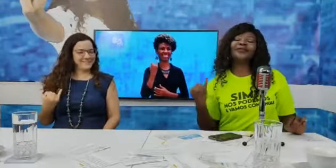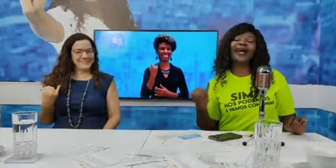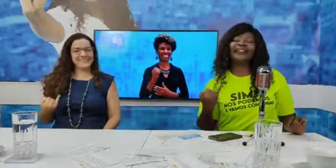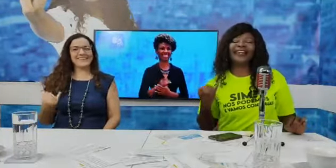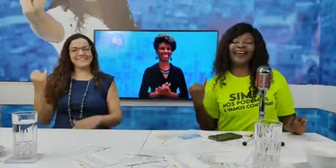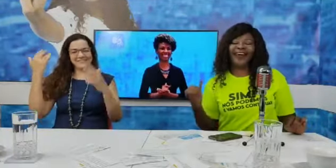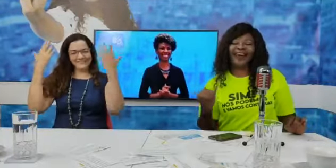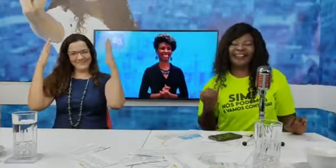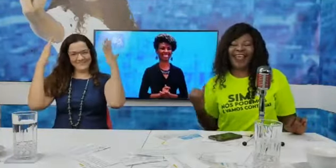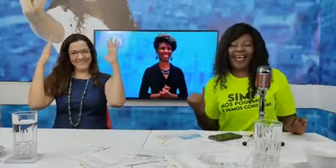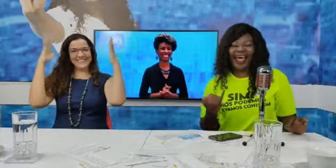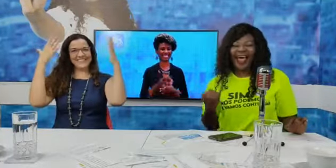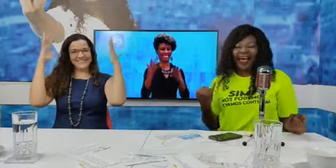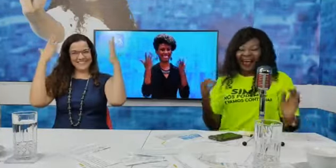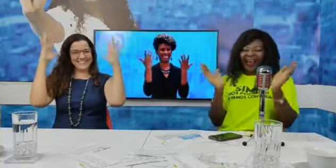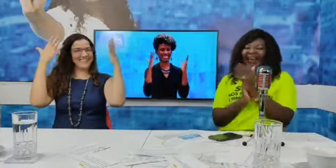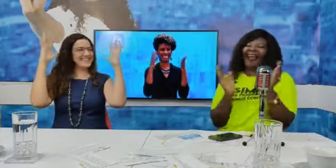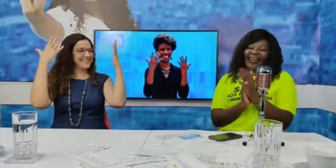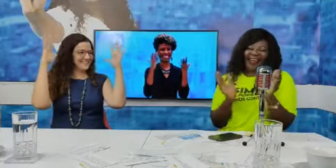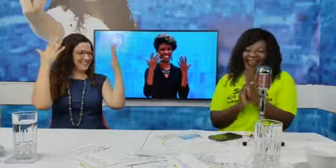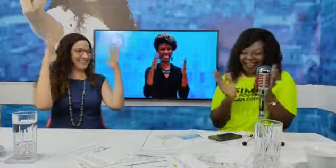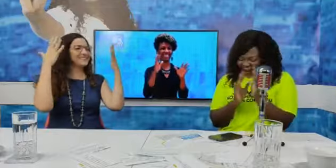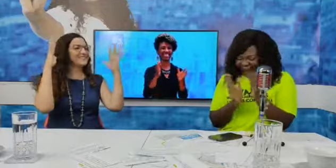Os cachinhos.